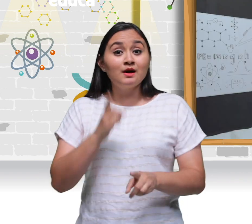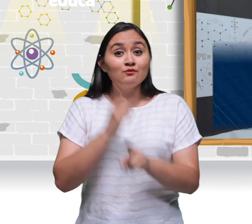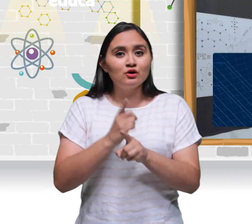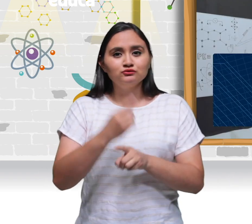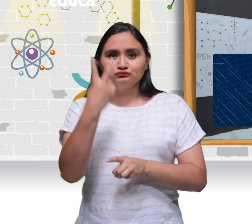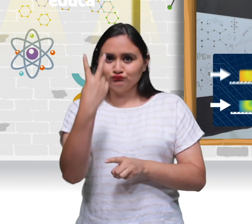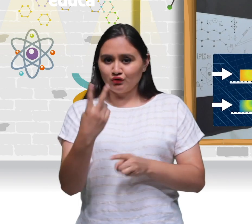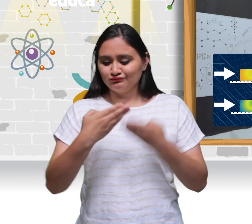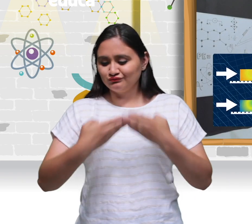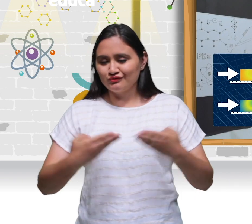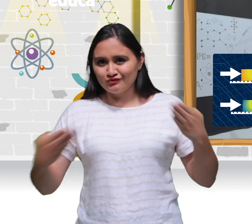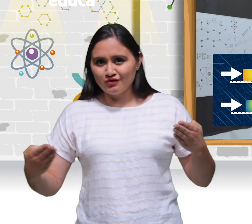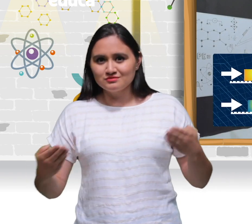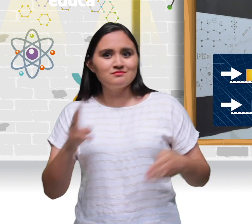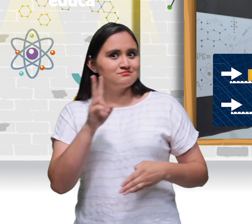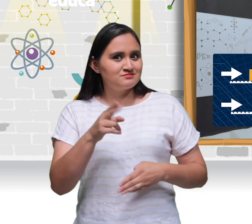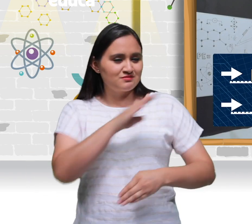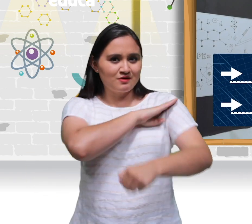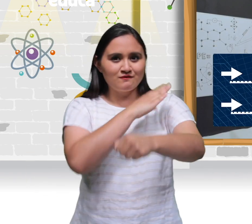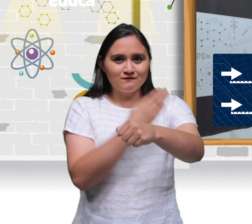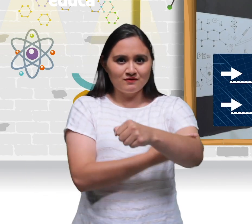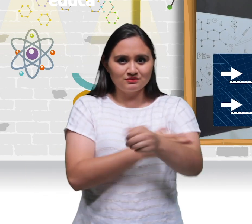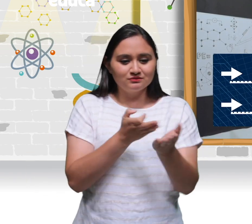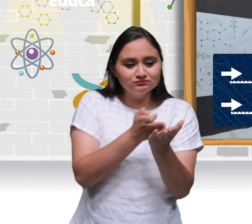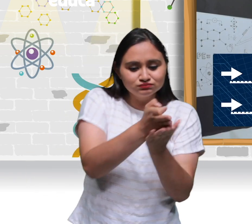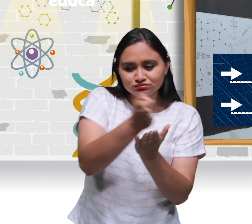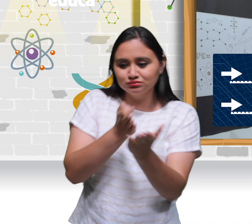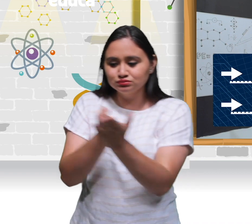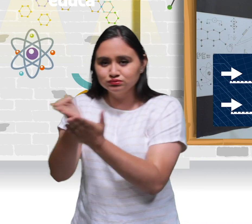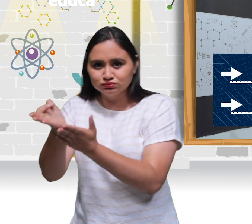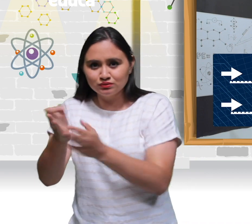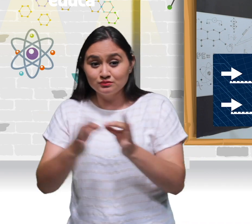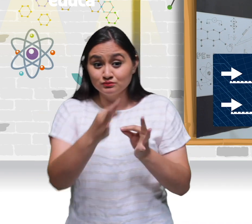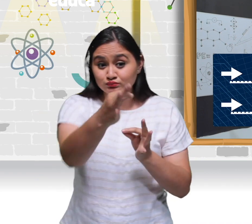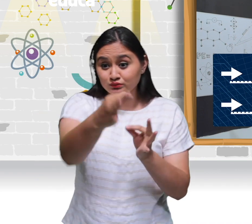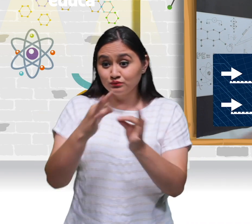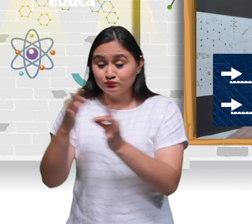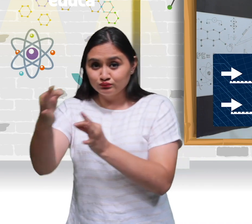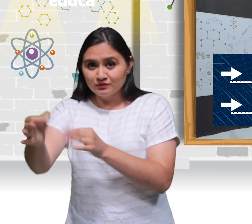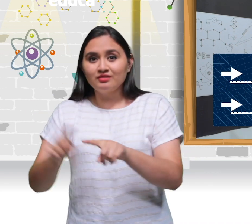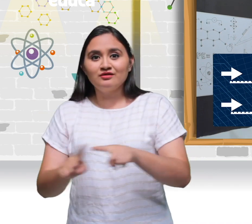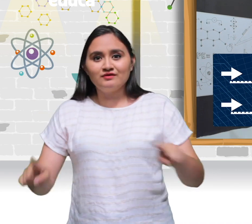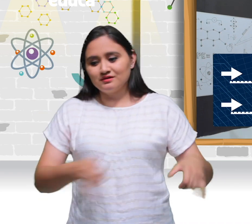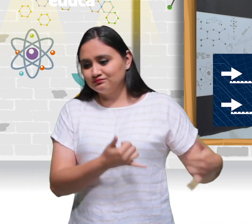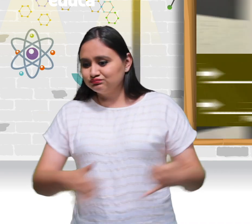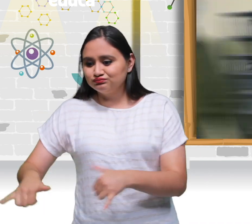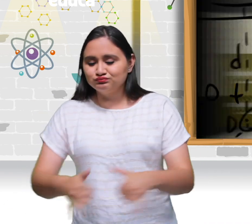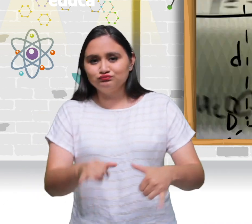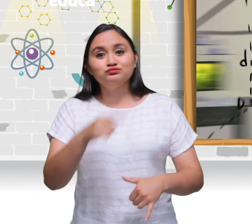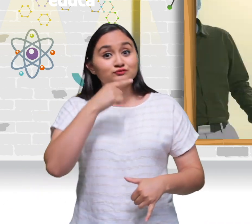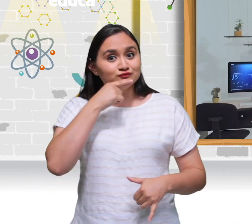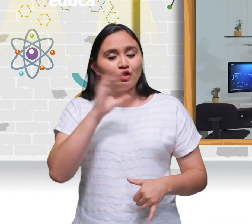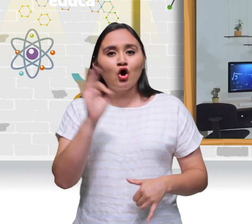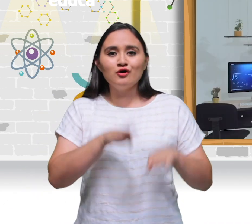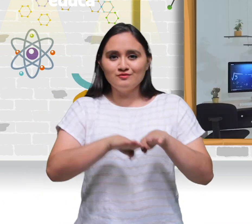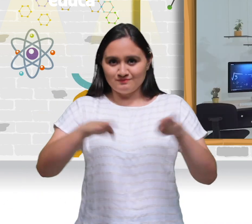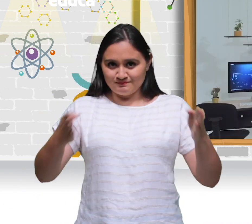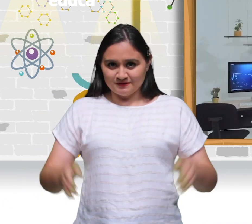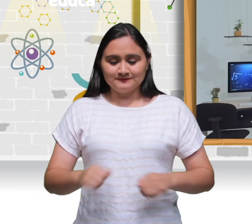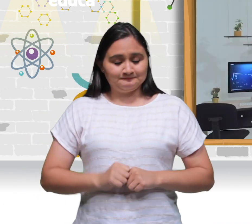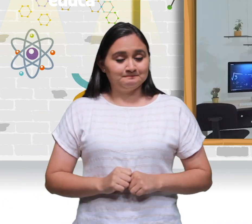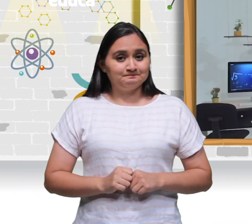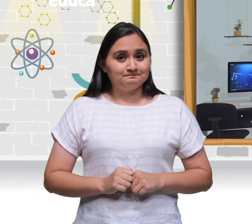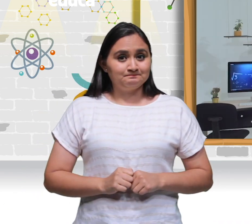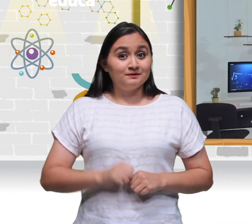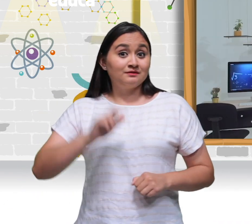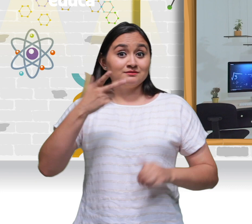dos objetos que se empujan con una misma fuerza se desplazan distancias diferentes si lo hacen sobre una mesa o sobre una pista de hielo. Por medio de la tercera ley